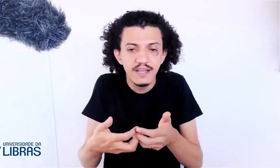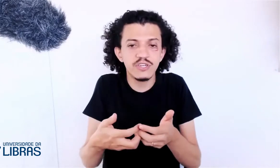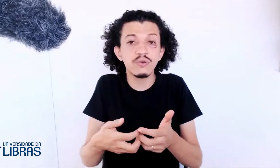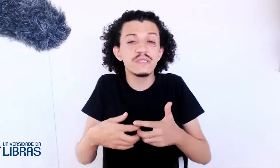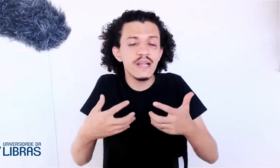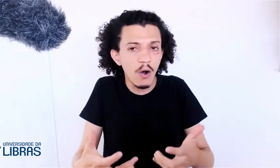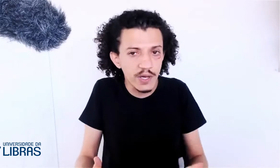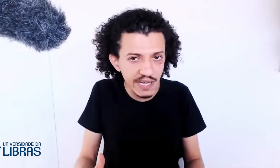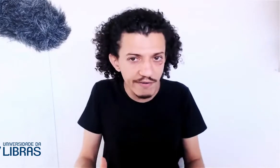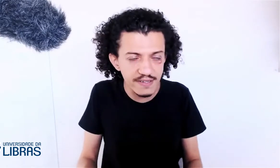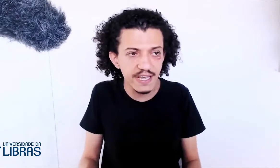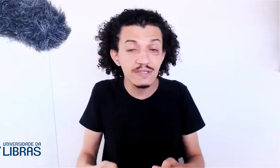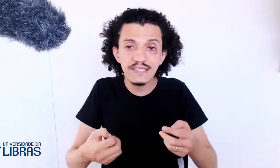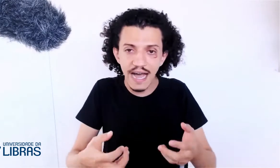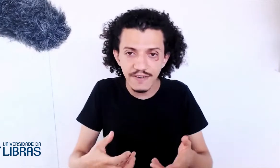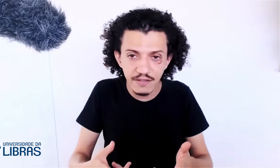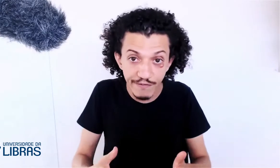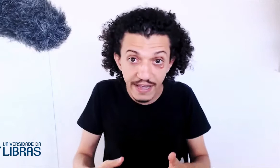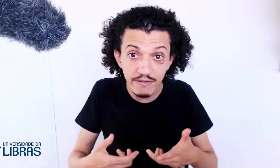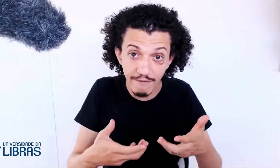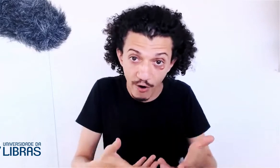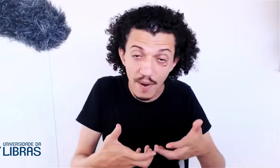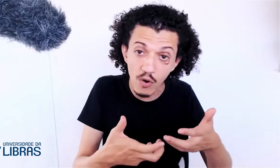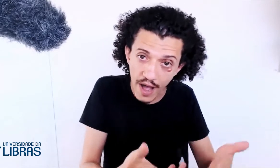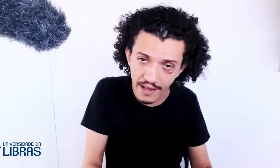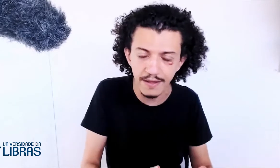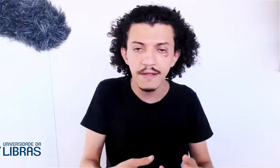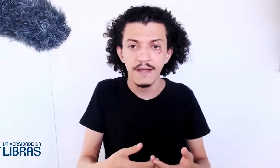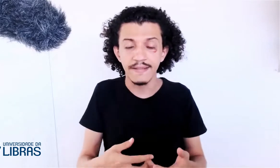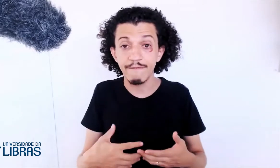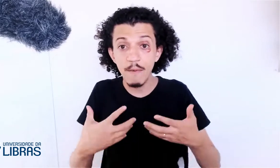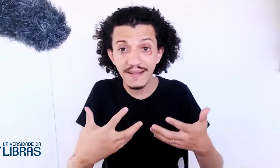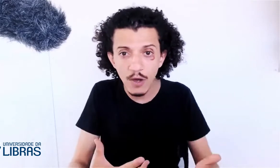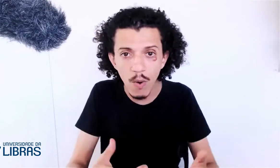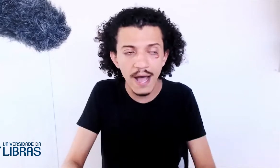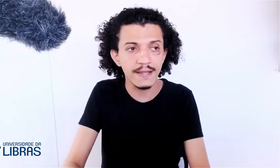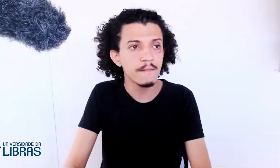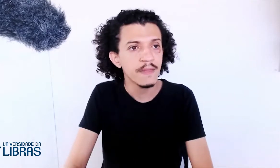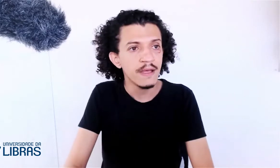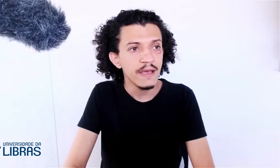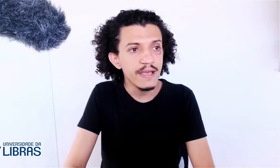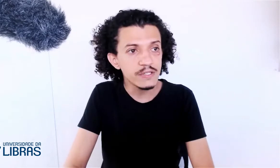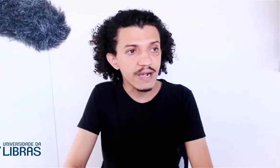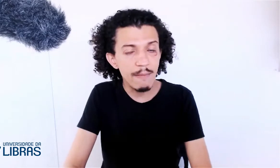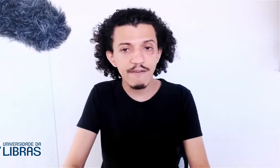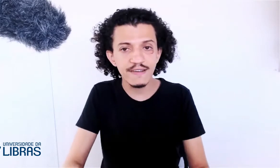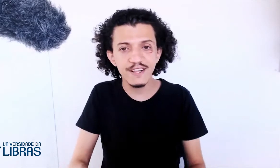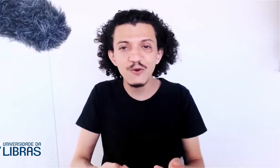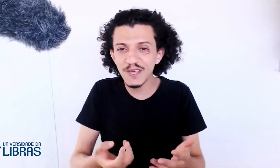de que o sinal que eu estava fazendo estava sendo feito da forma correta, da forma adequada. E isso acabava fazendo com